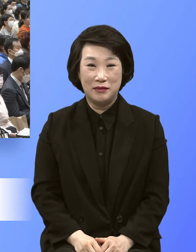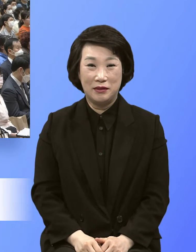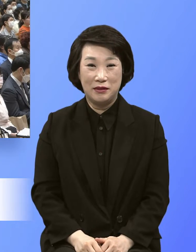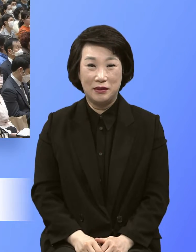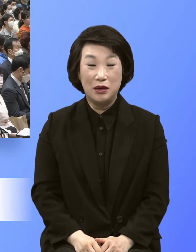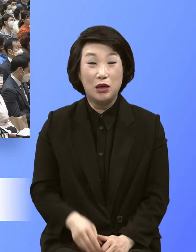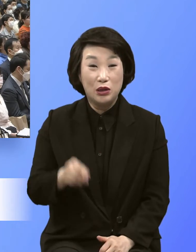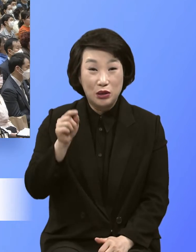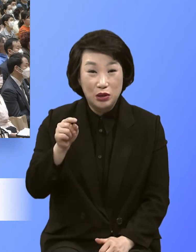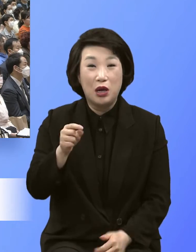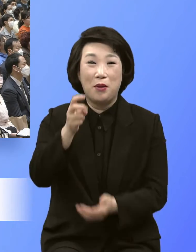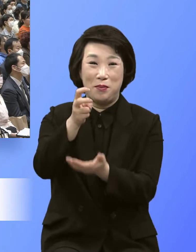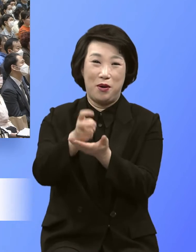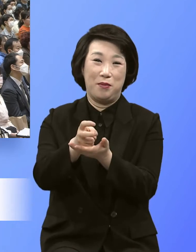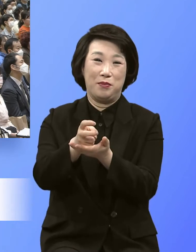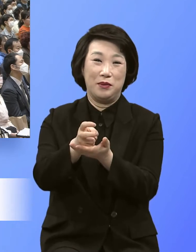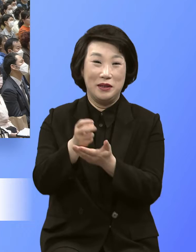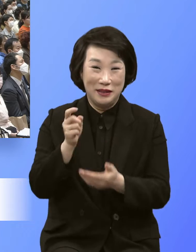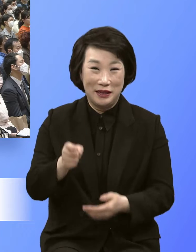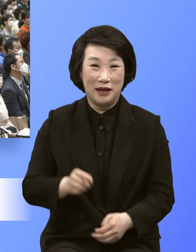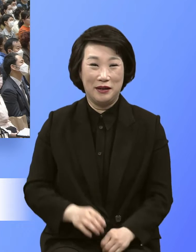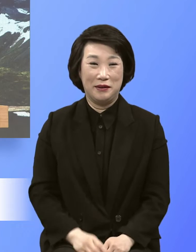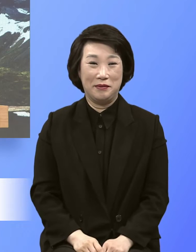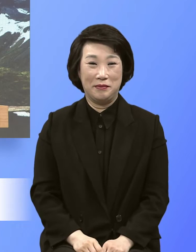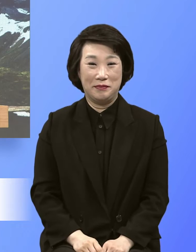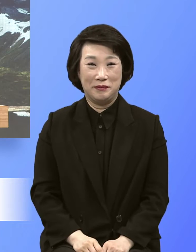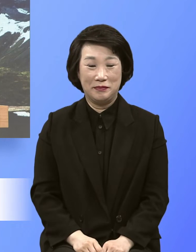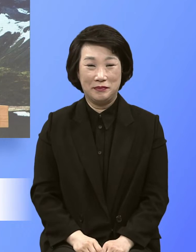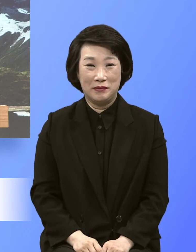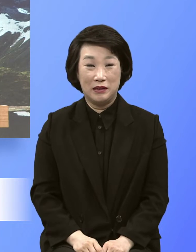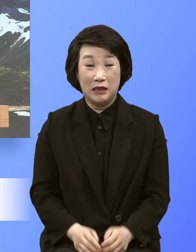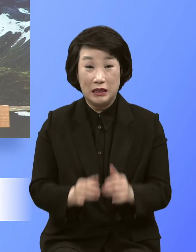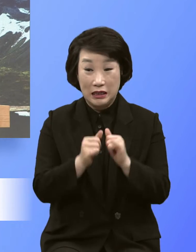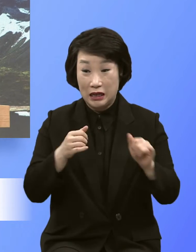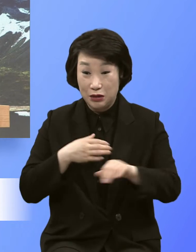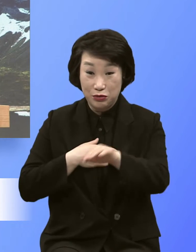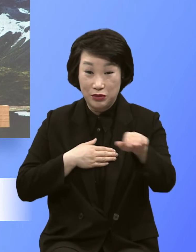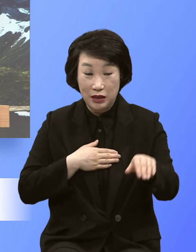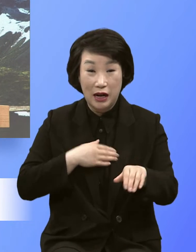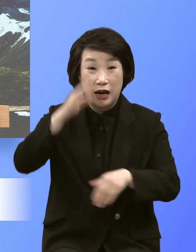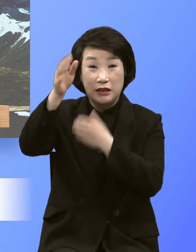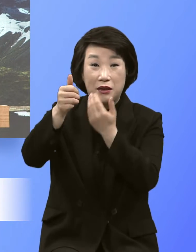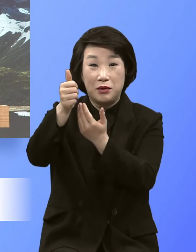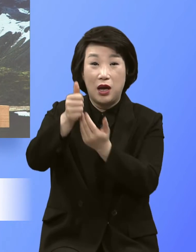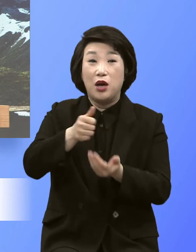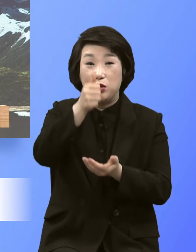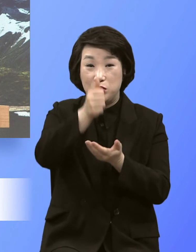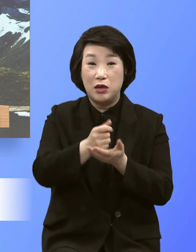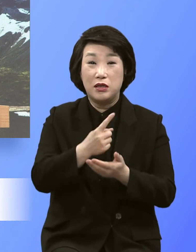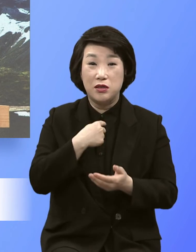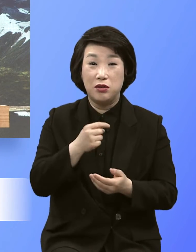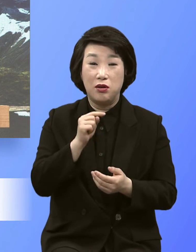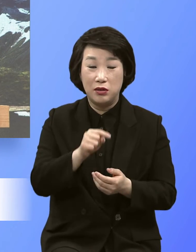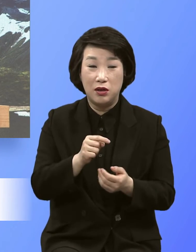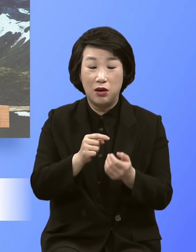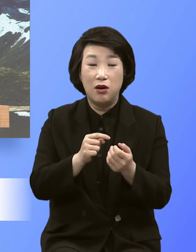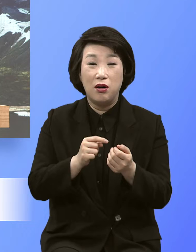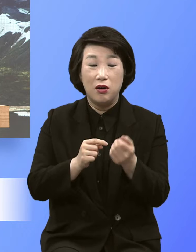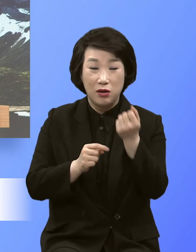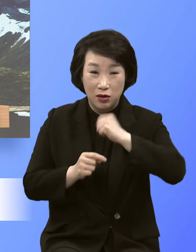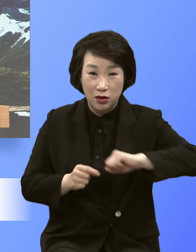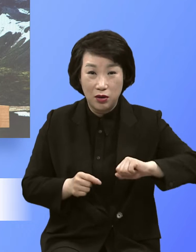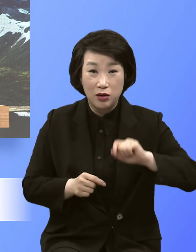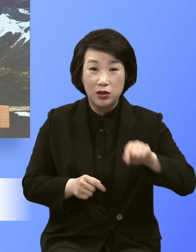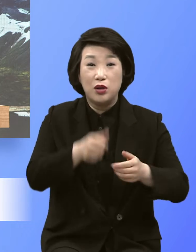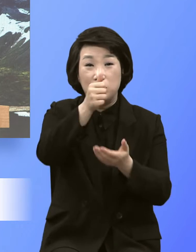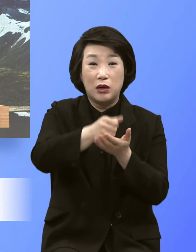네, 그것이 질서입니다. 네. 인간이 하나님 앞에 범죄한 질서의 파괴의